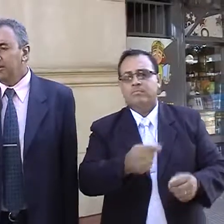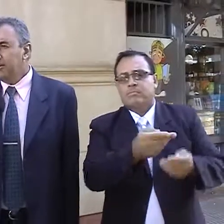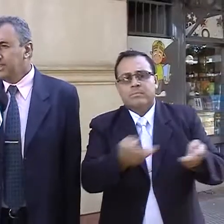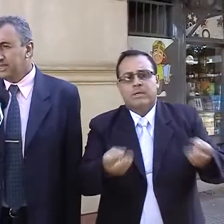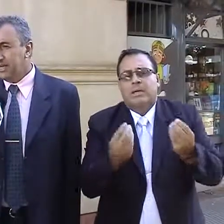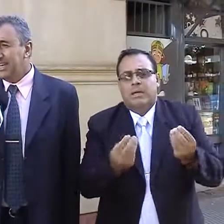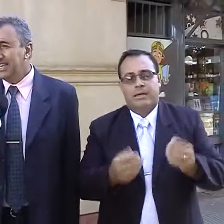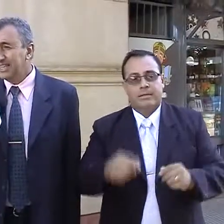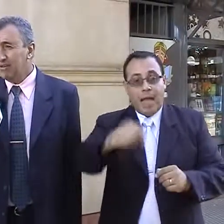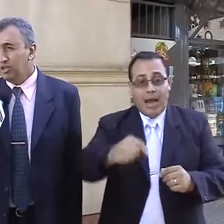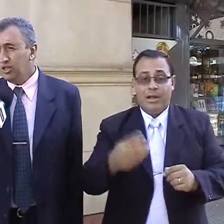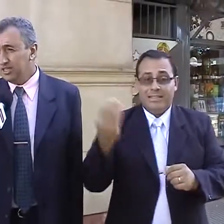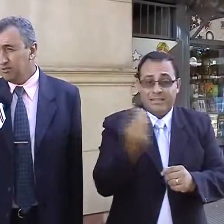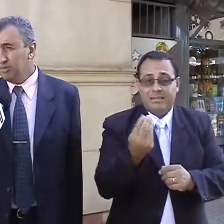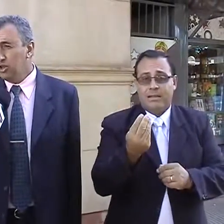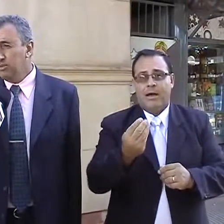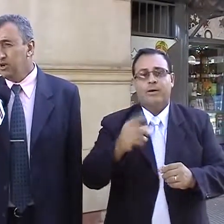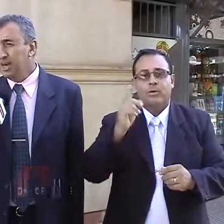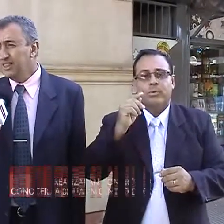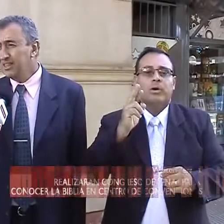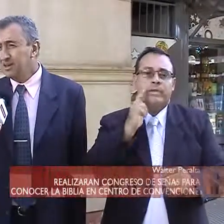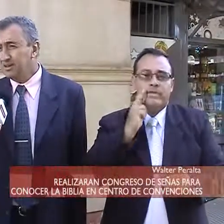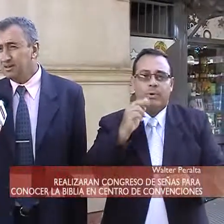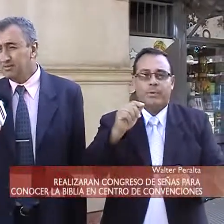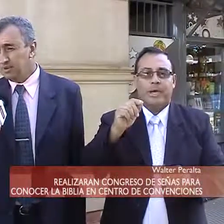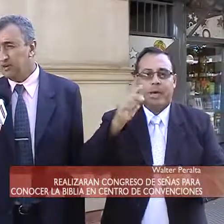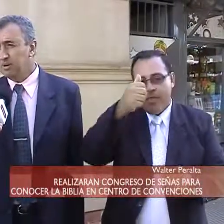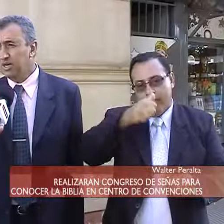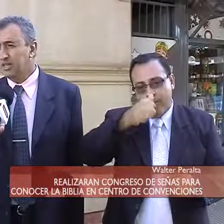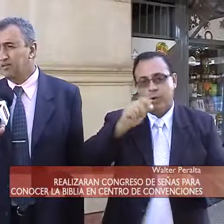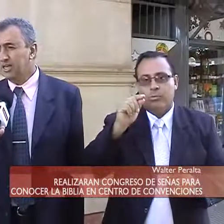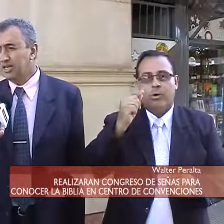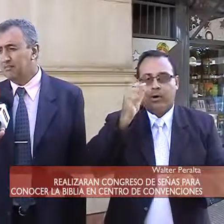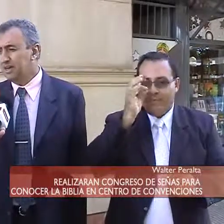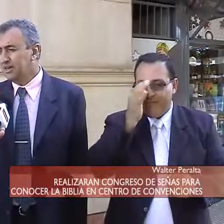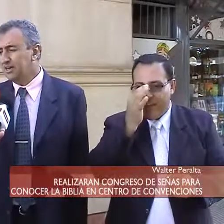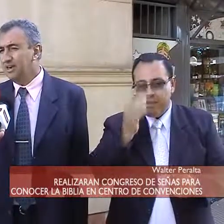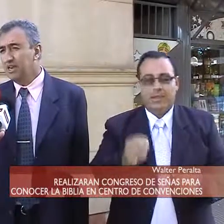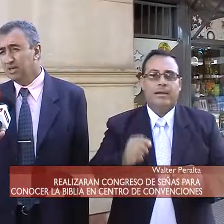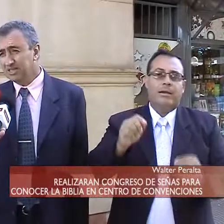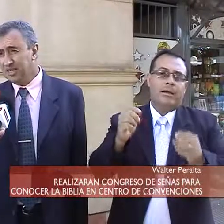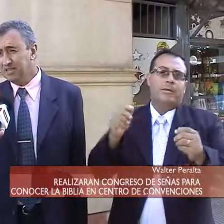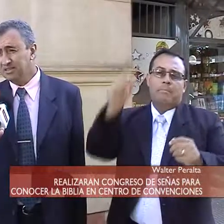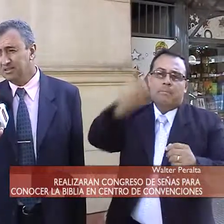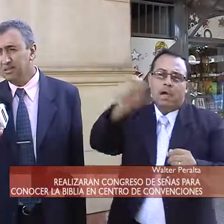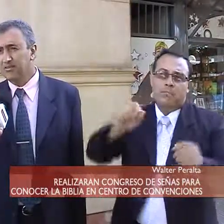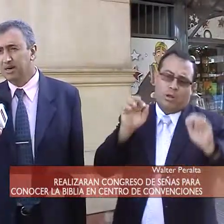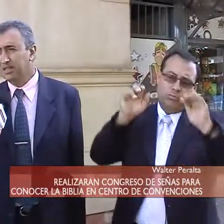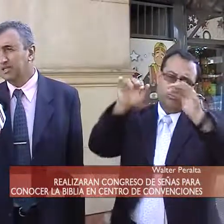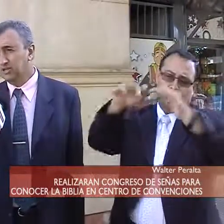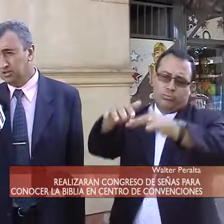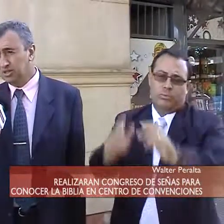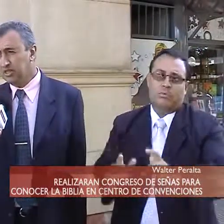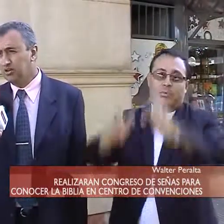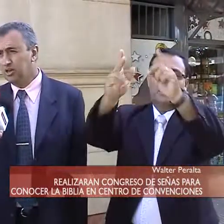Este fin de semana, el día sábado 19 y domingo 20 de febrero, vamos a tener una asamblea en lengua de señas de